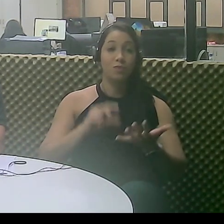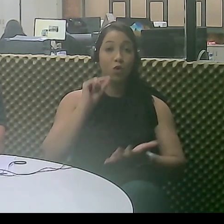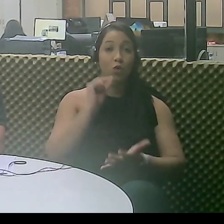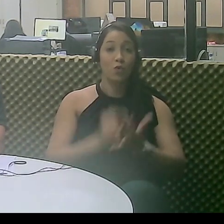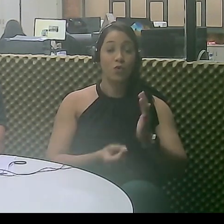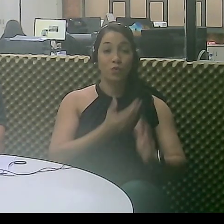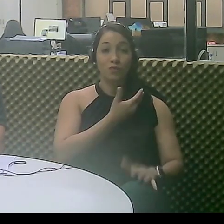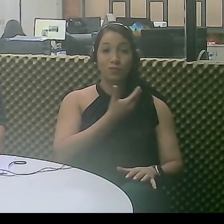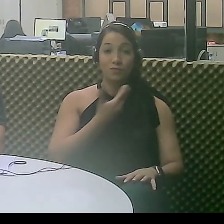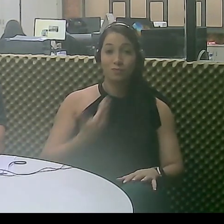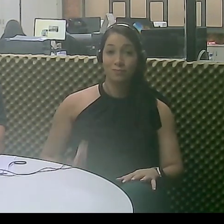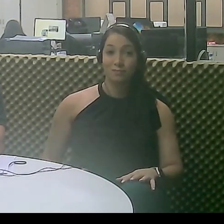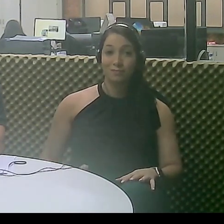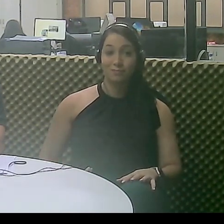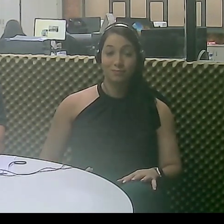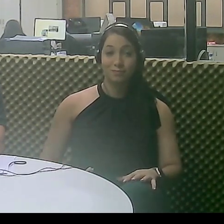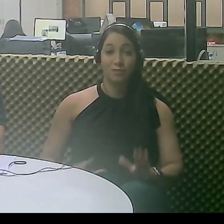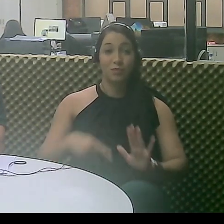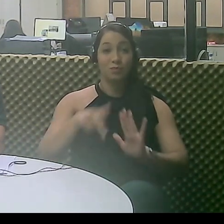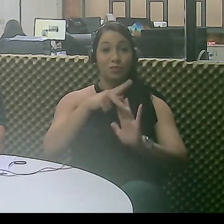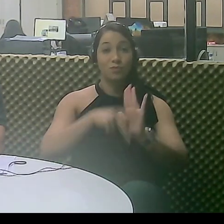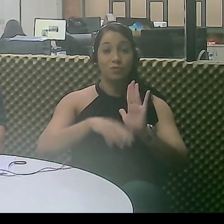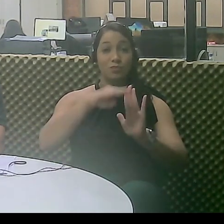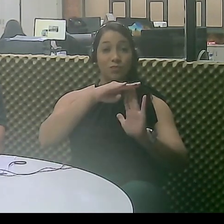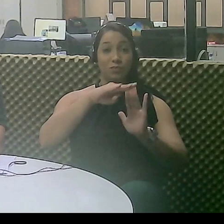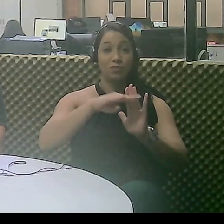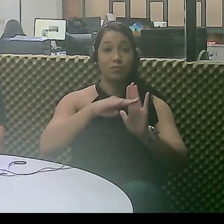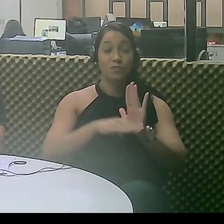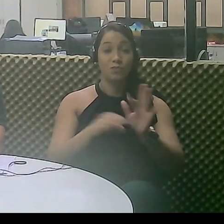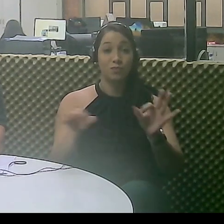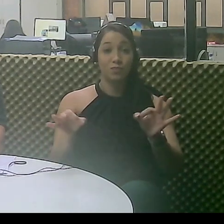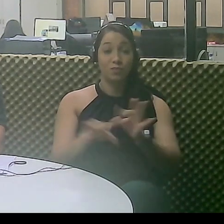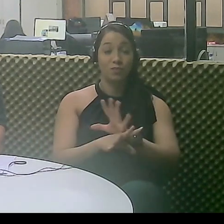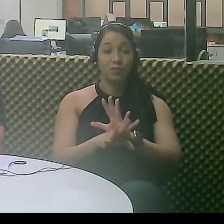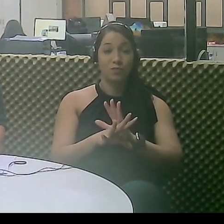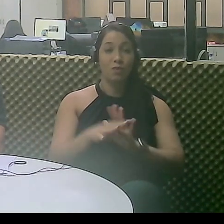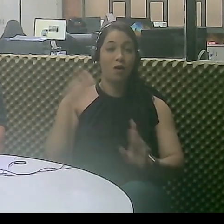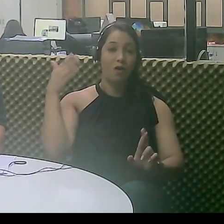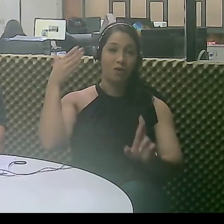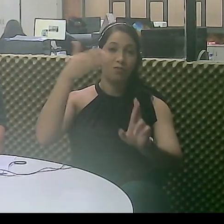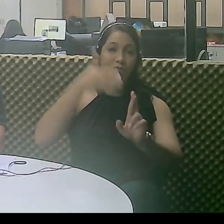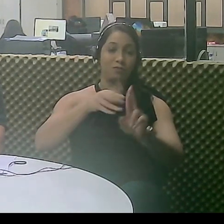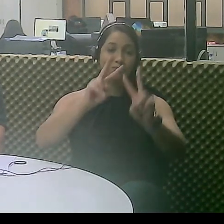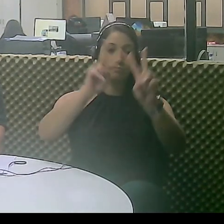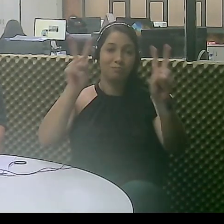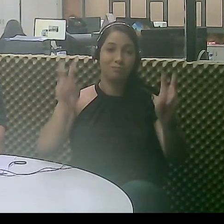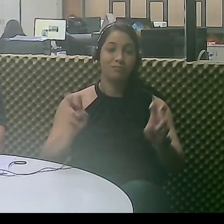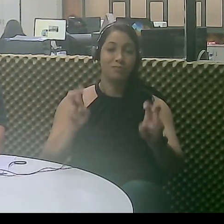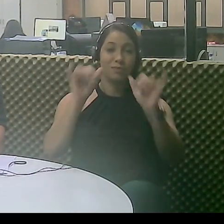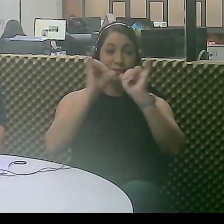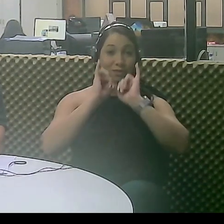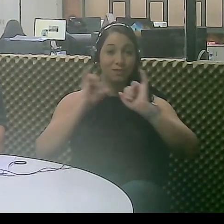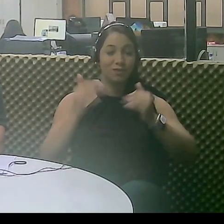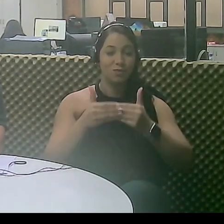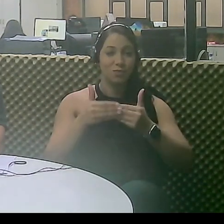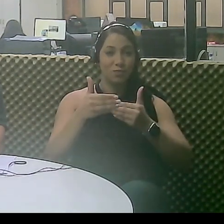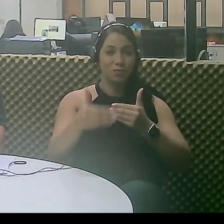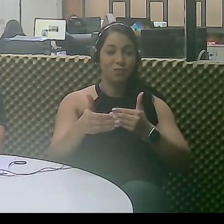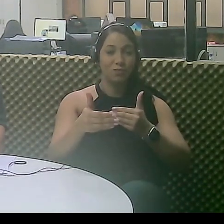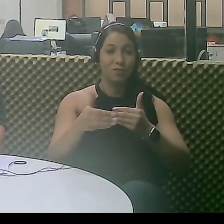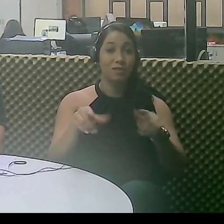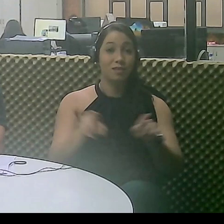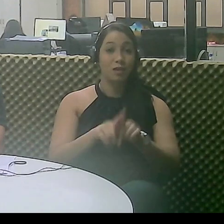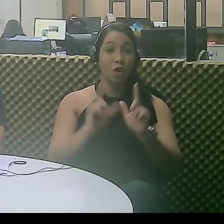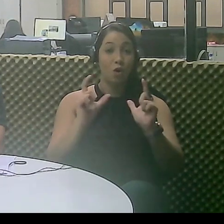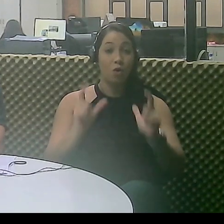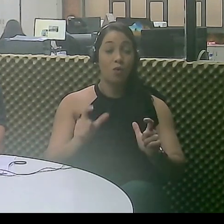Contratações Públicas. A programação completa, com grandes nomes que são referência nos temas, será divulgada em breve, assim como o